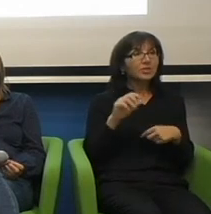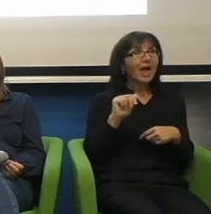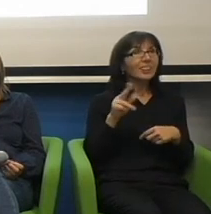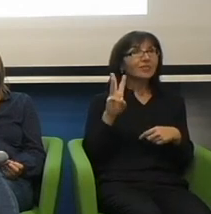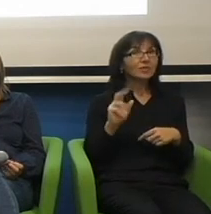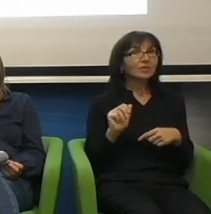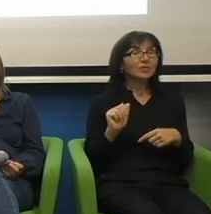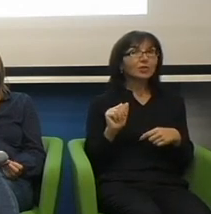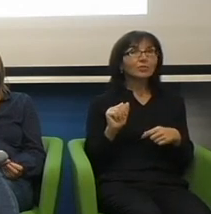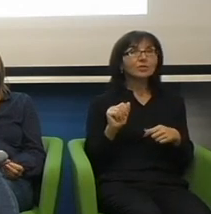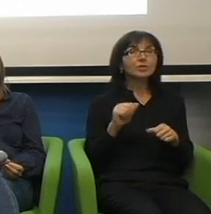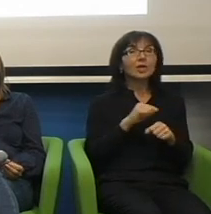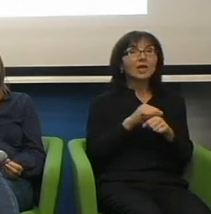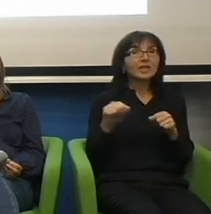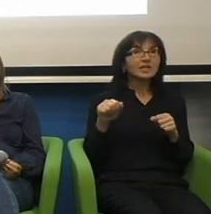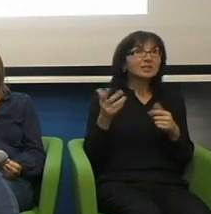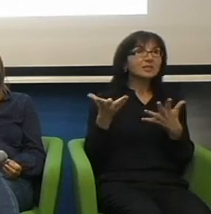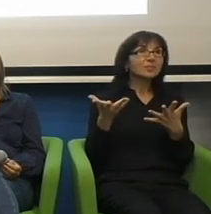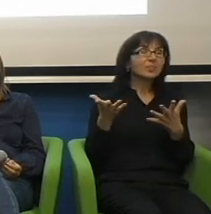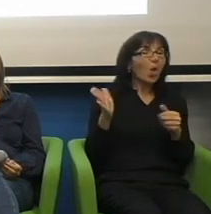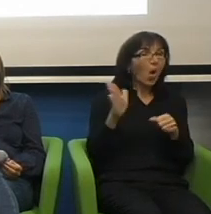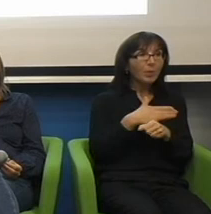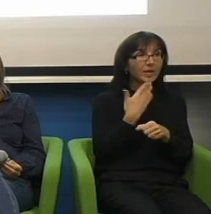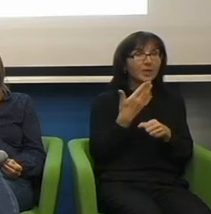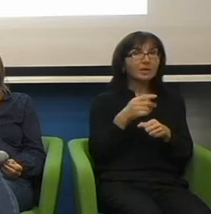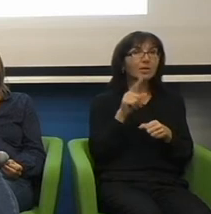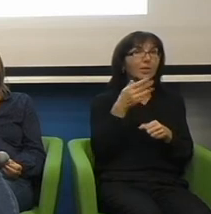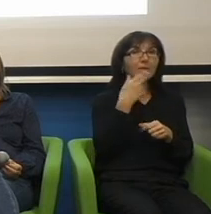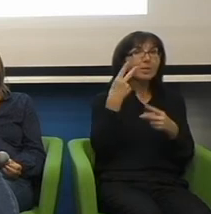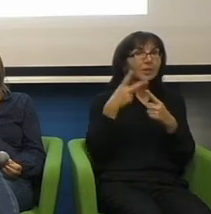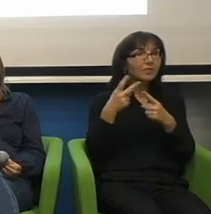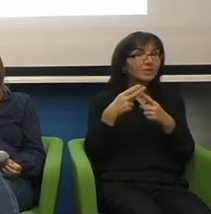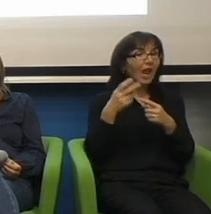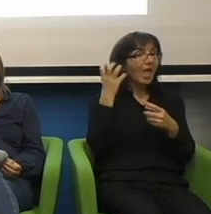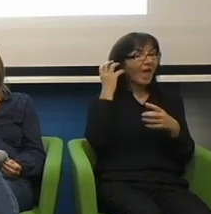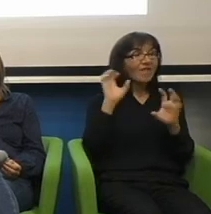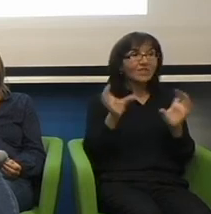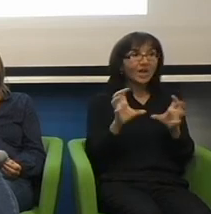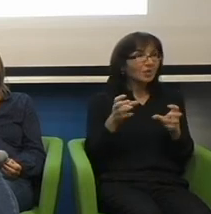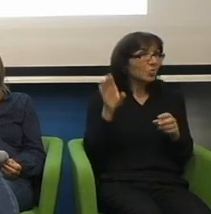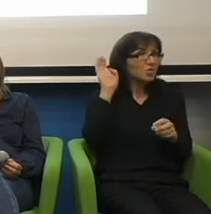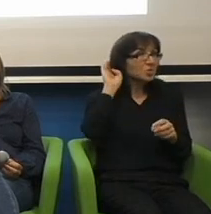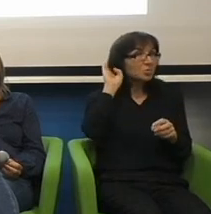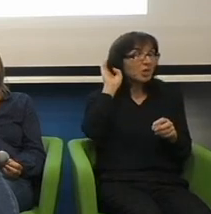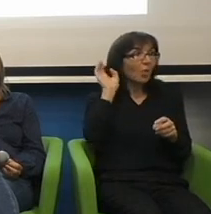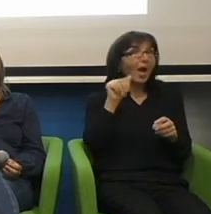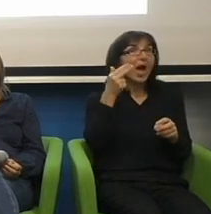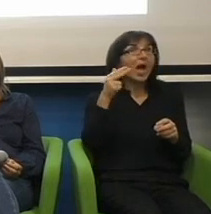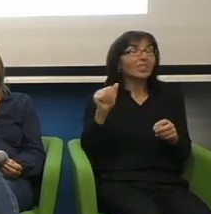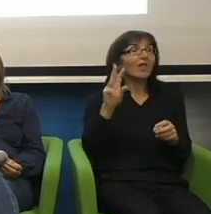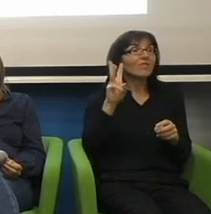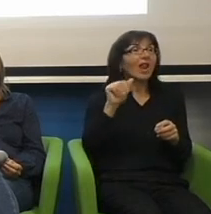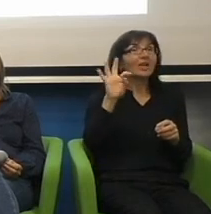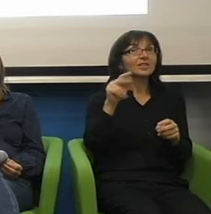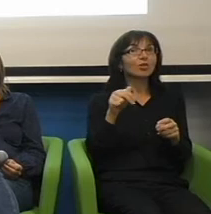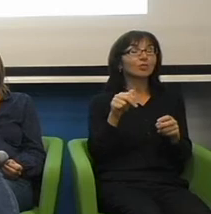tak pomijana w ogóle. Nie wiem, może dlatego, że nie mam telewizji, ale w radiu nie słyszałam, żeby ona była jakoś tak naprawdę wyróżniana też, a